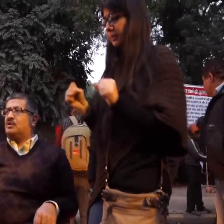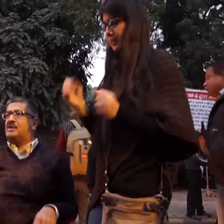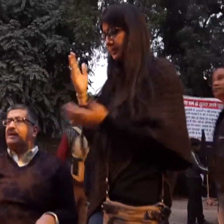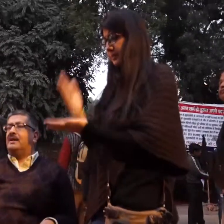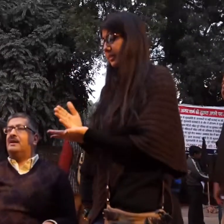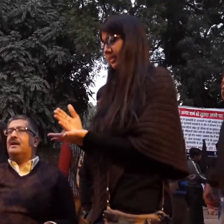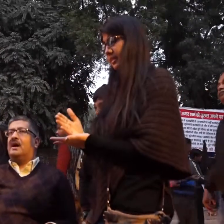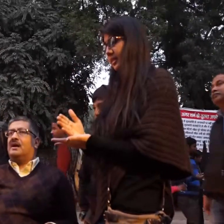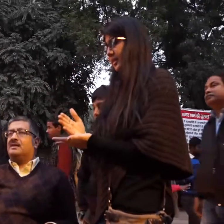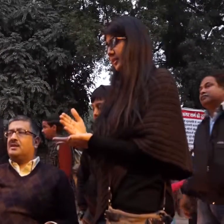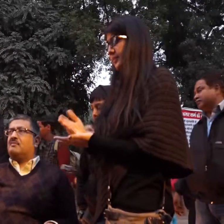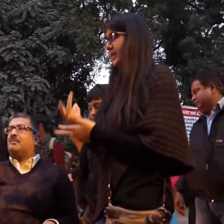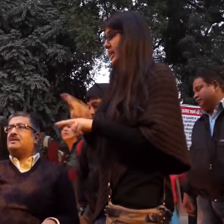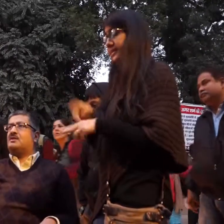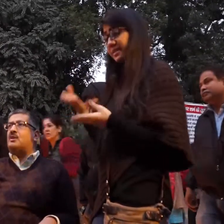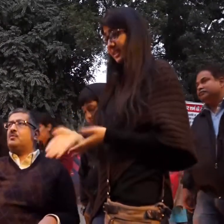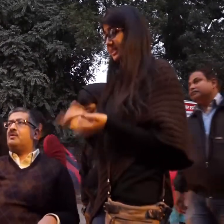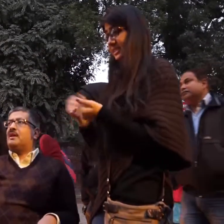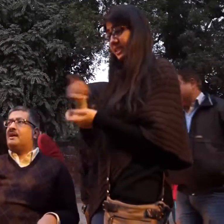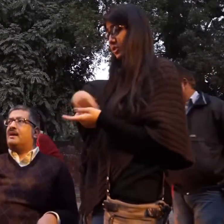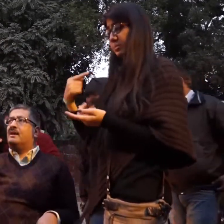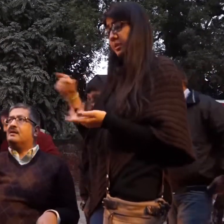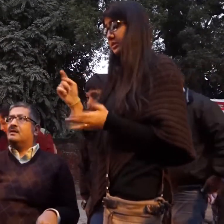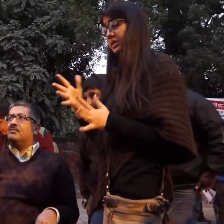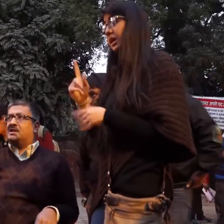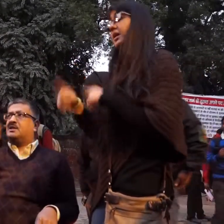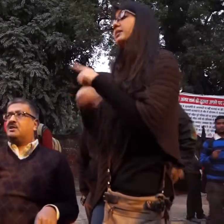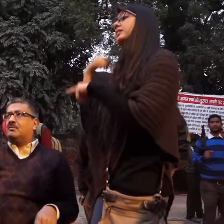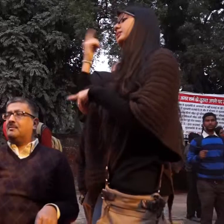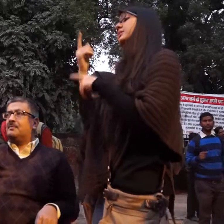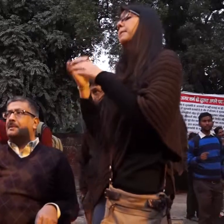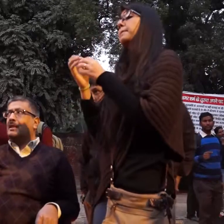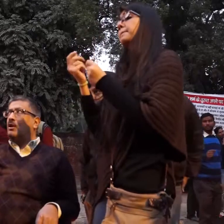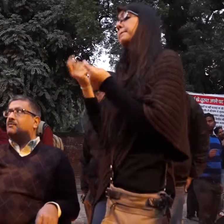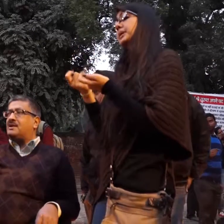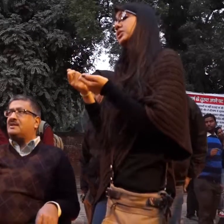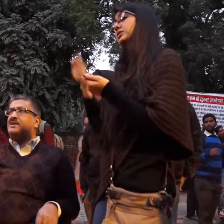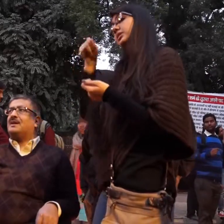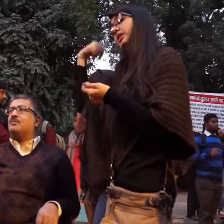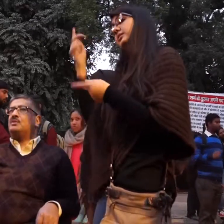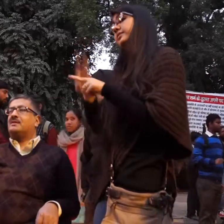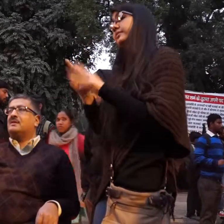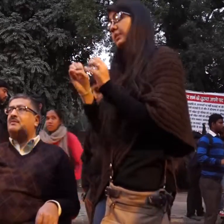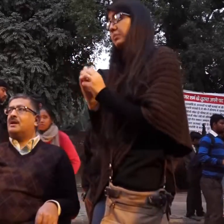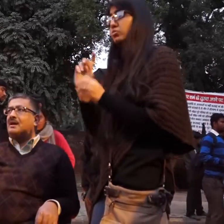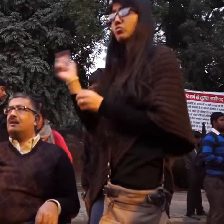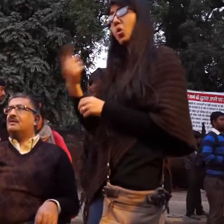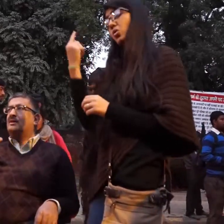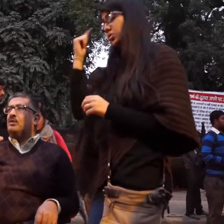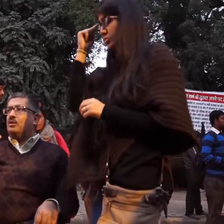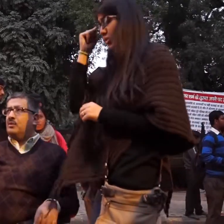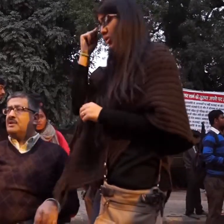को ख़त्म होने जा रहा है, अगर इस सेशन में पास नहीं हुआ तो फिर टल जाएगा बजट सेशन में। और बजट सेशन आप लोग जानते हैं कि